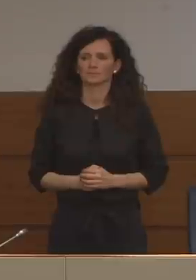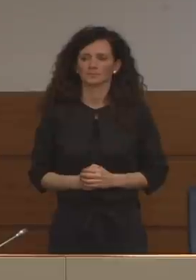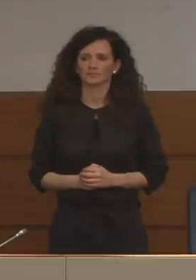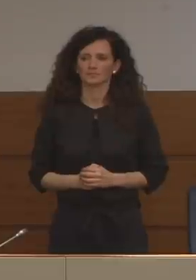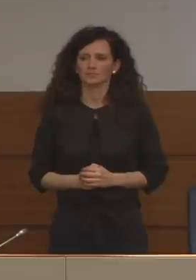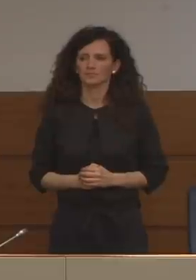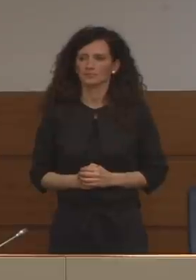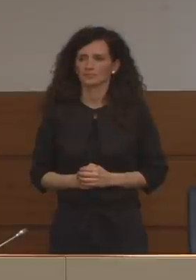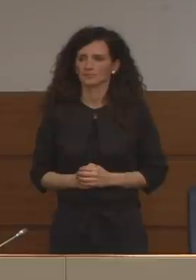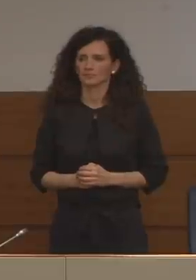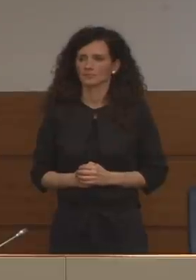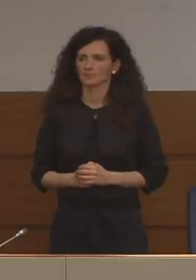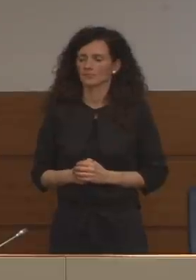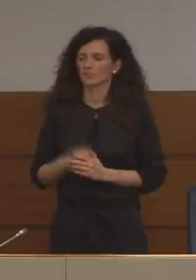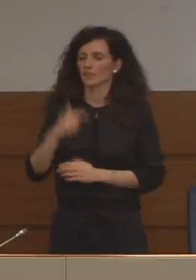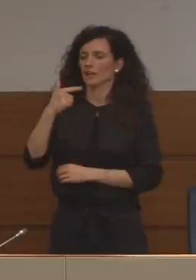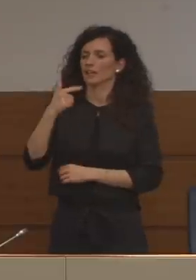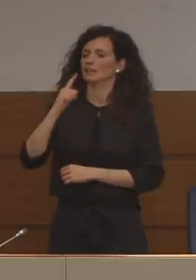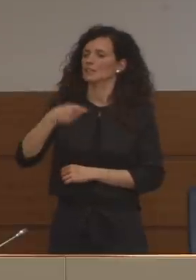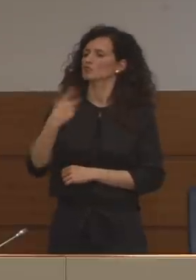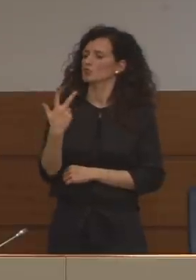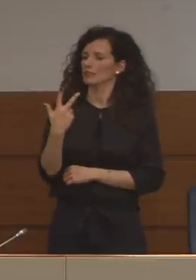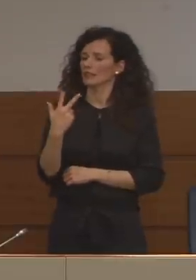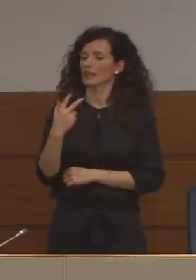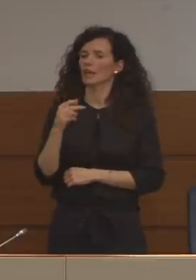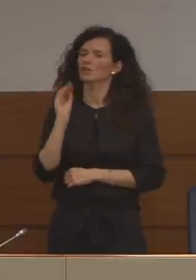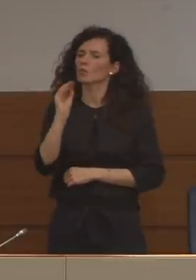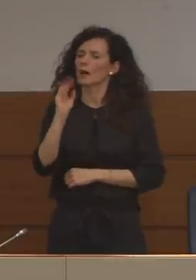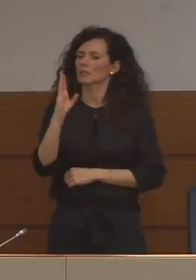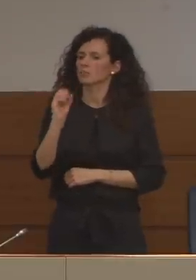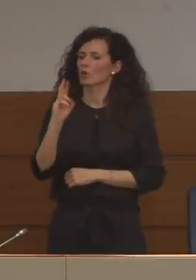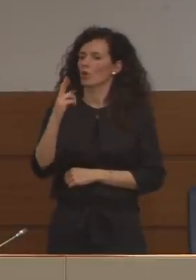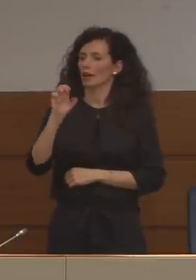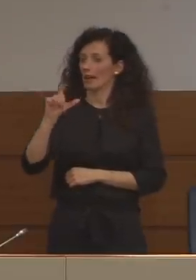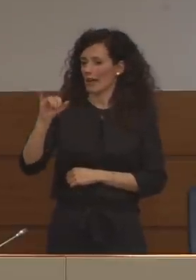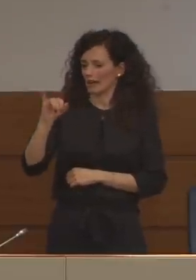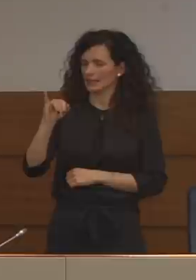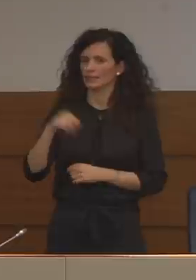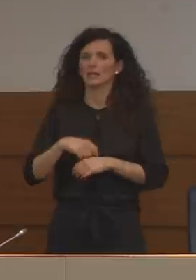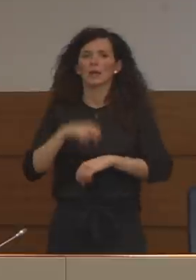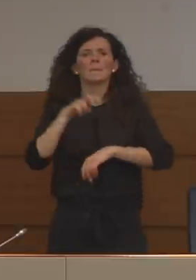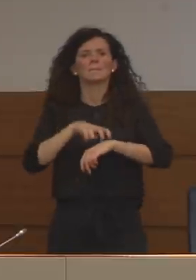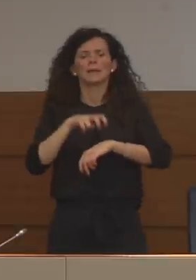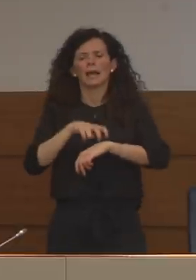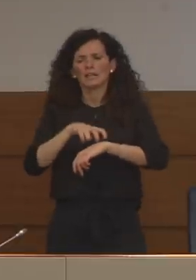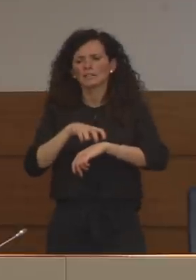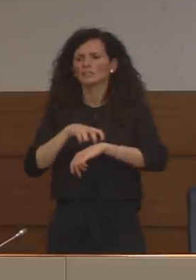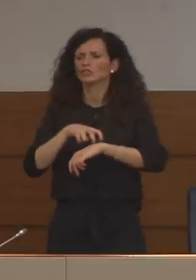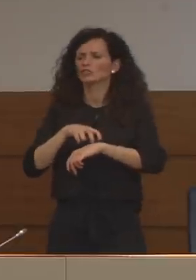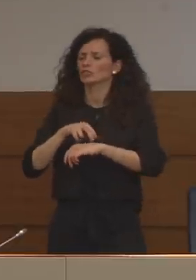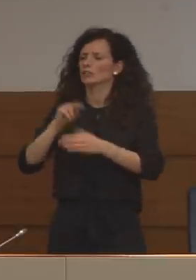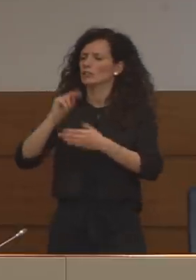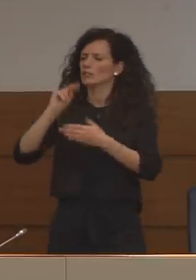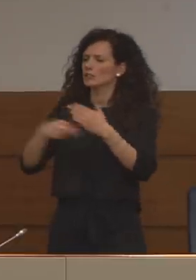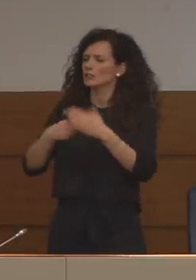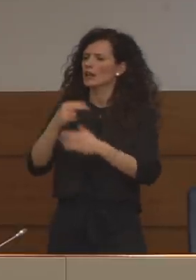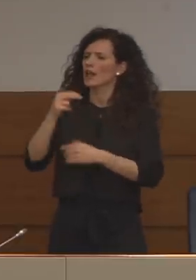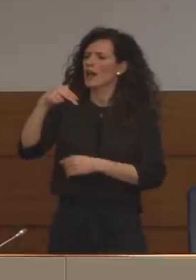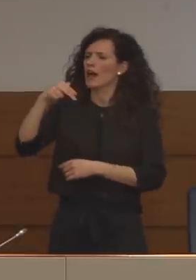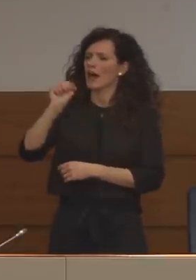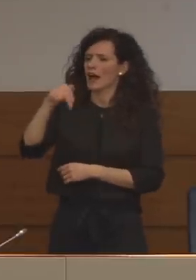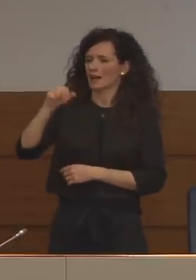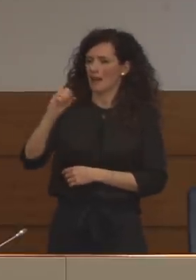sono cecconi del tg3 per borrelli i medici iscritti alla nato hanno